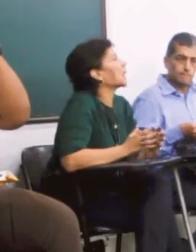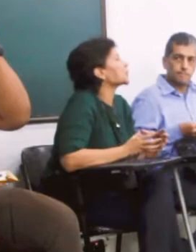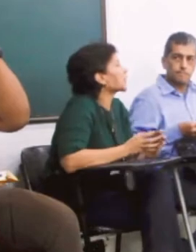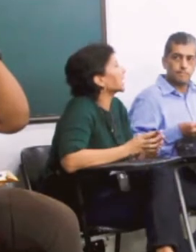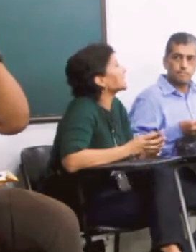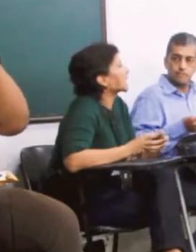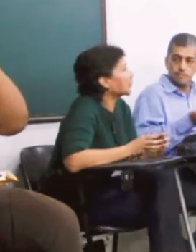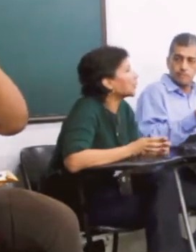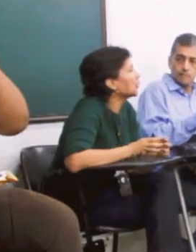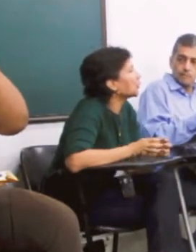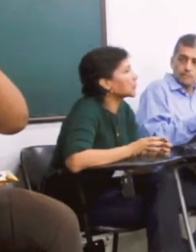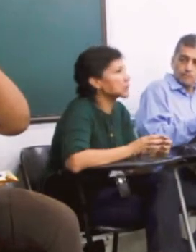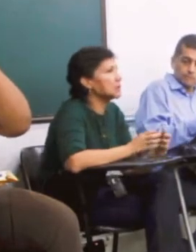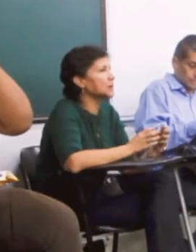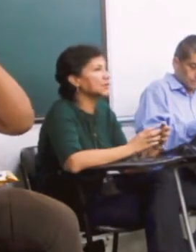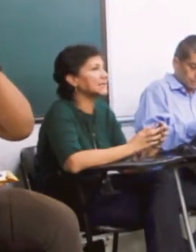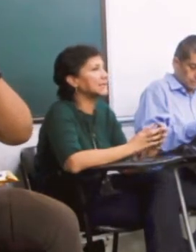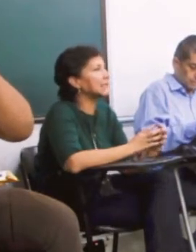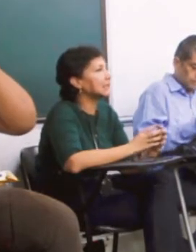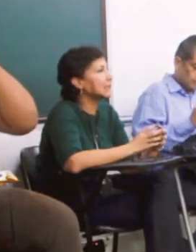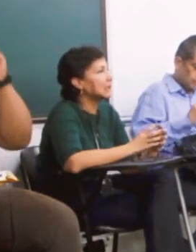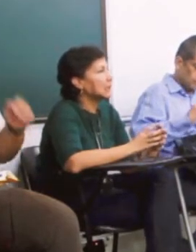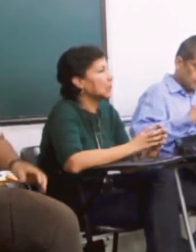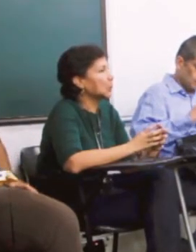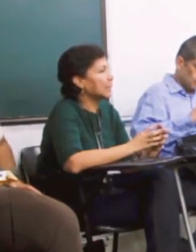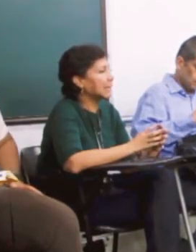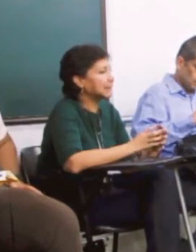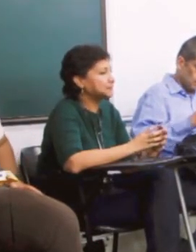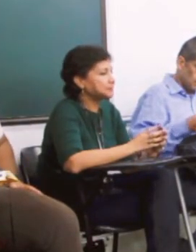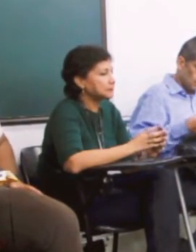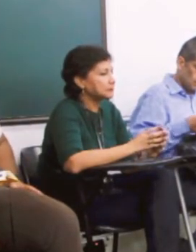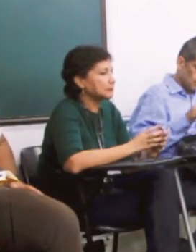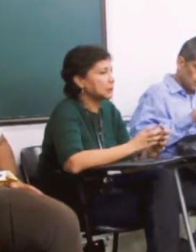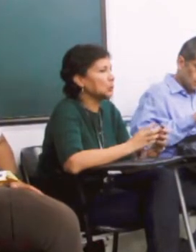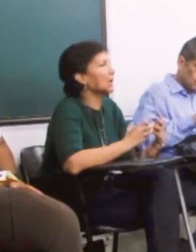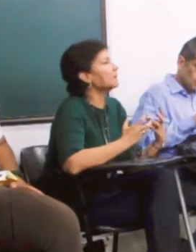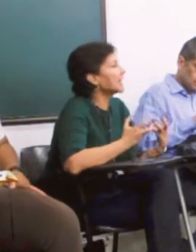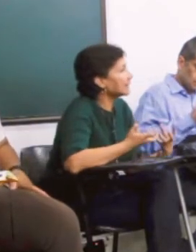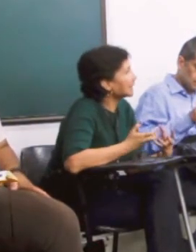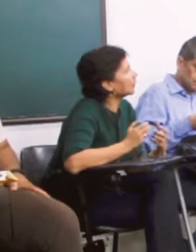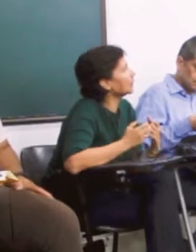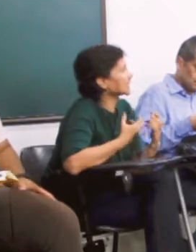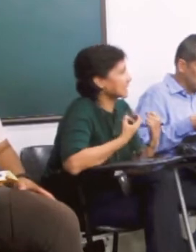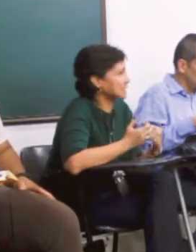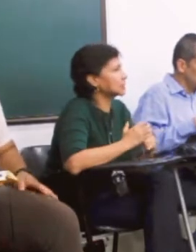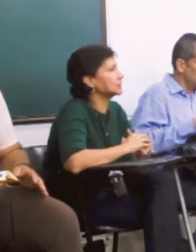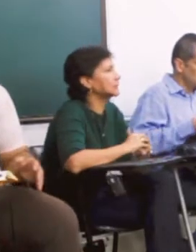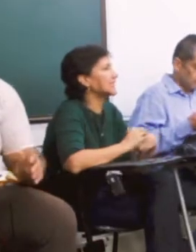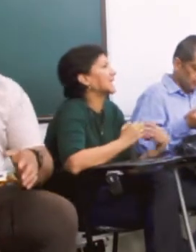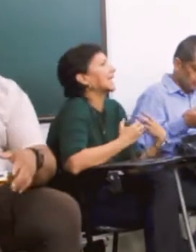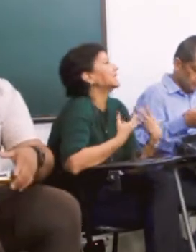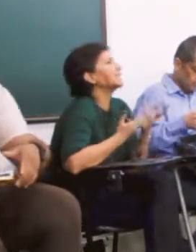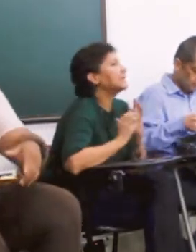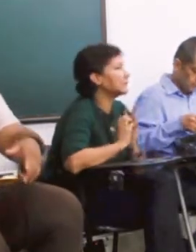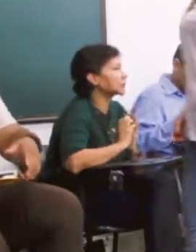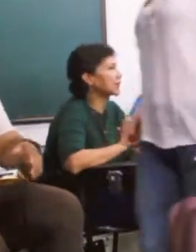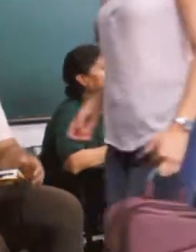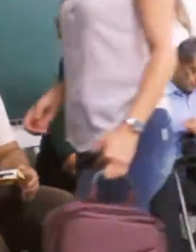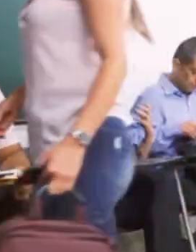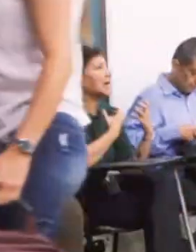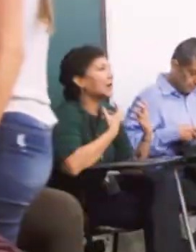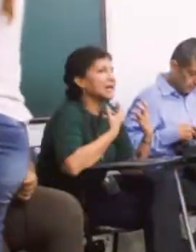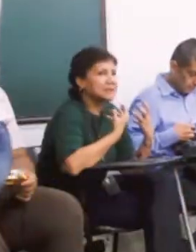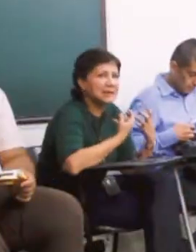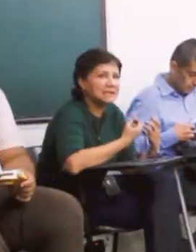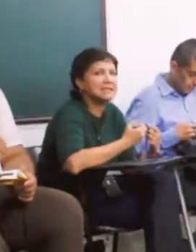Entonces nos vamos a organizar por grupos y vamos a tener una breve conversación de qué entendimos, en